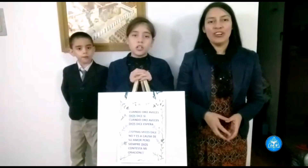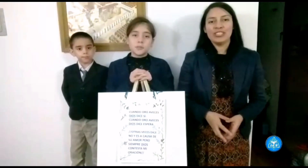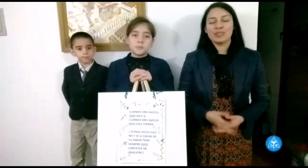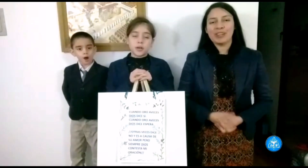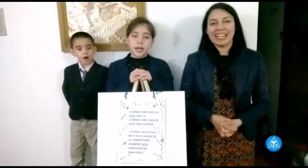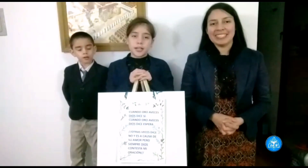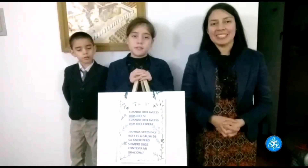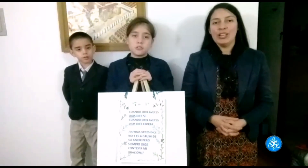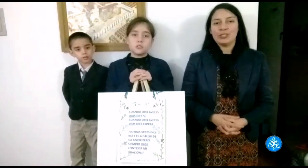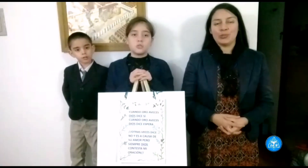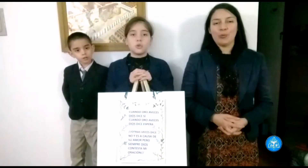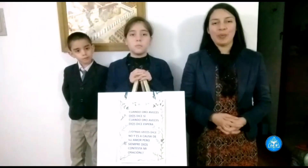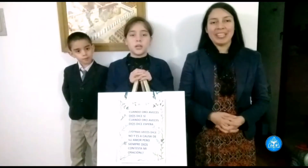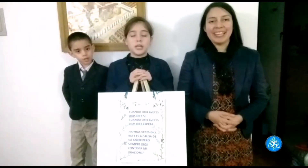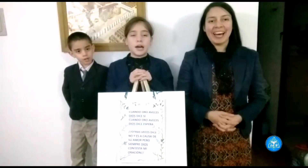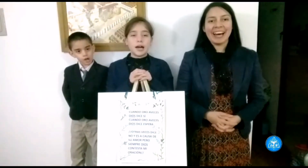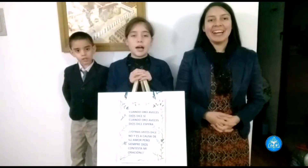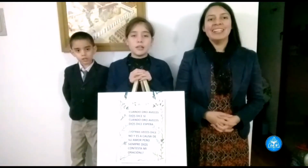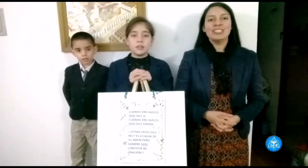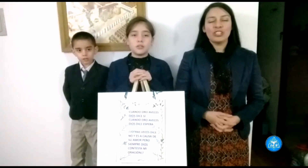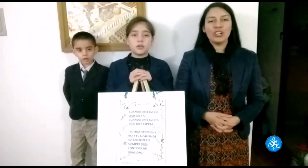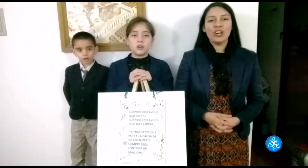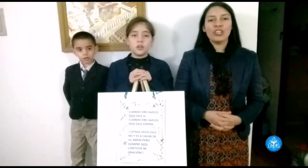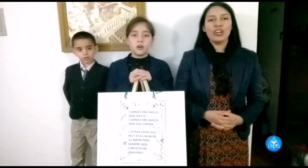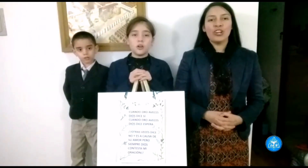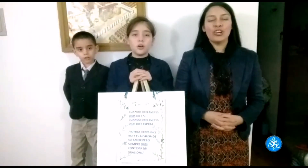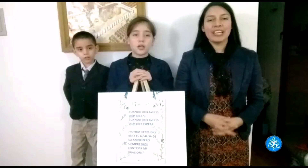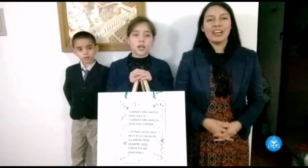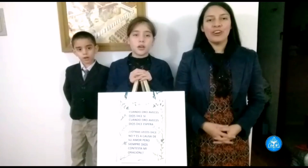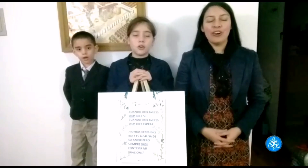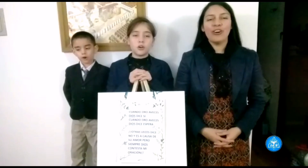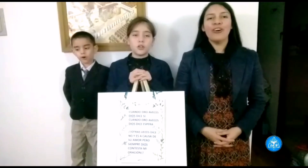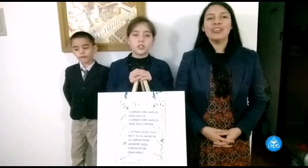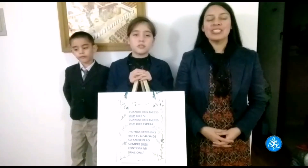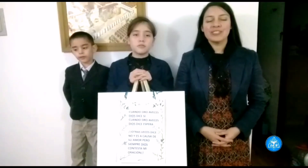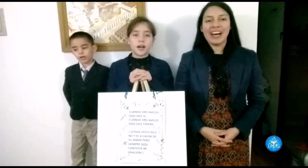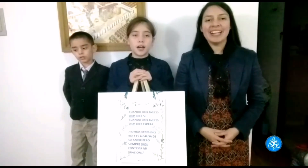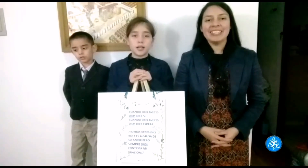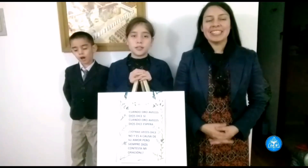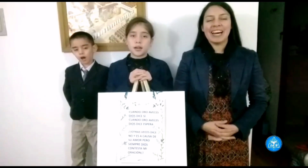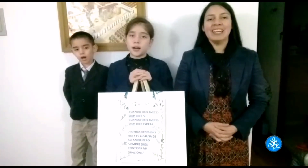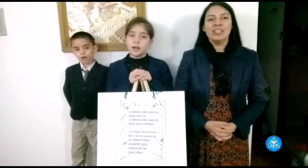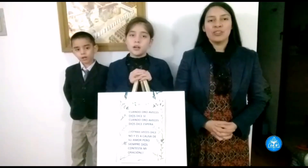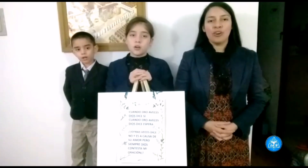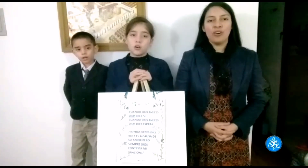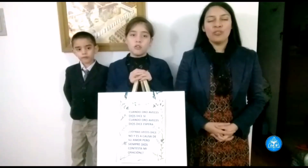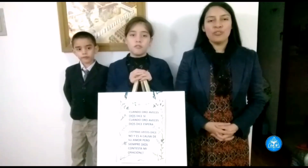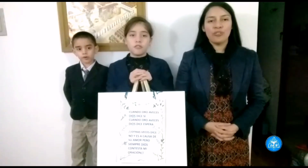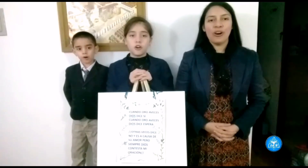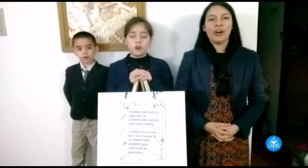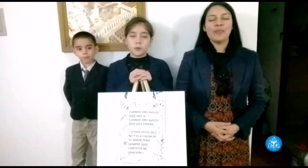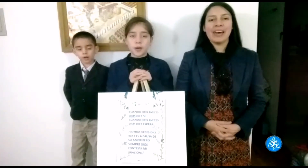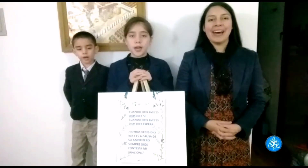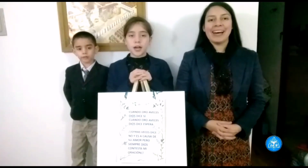Dios, pues, suplirá todo lo que os falta, conforme a